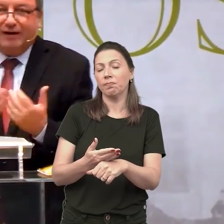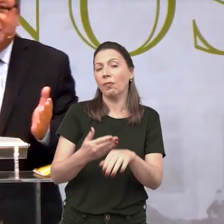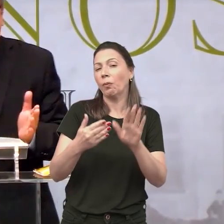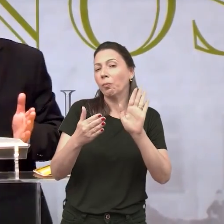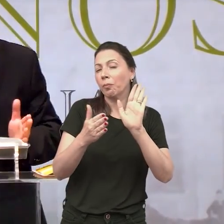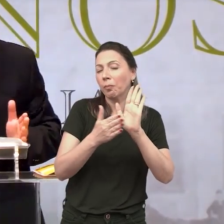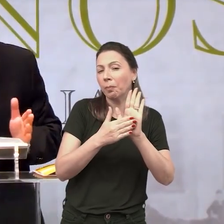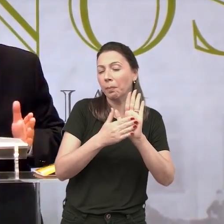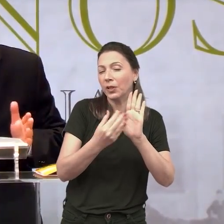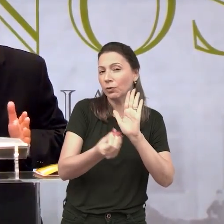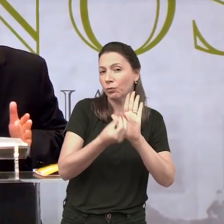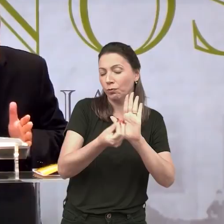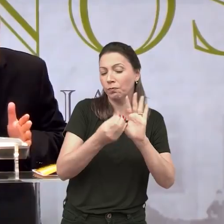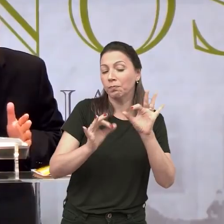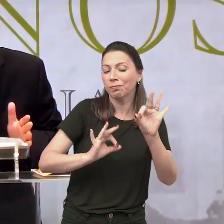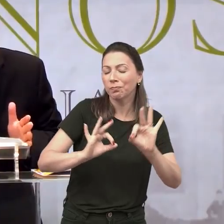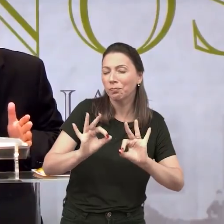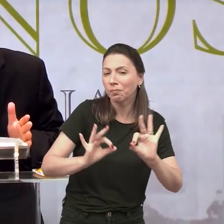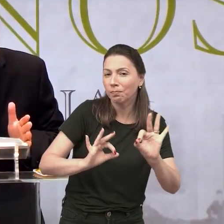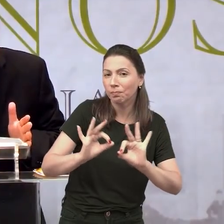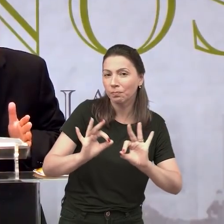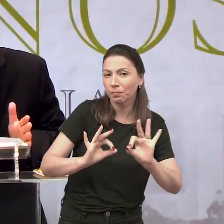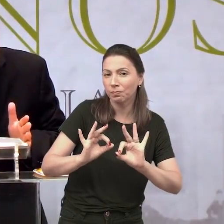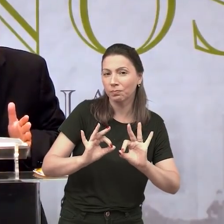A gente faz o plano da nossa vida